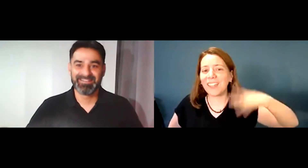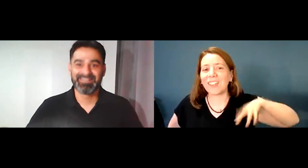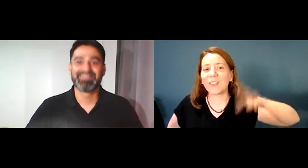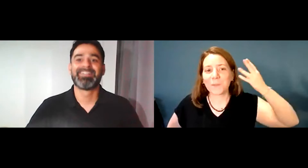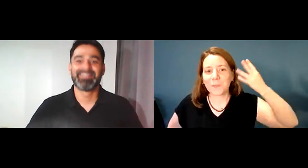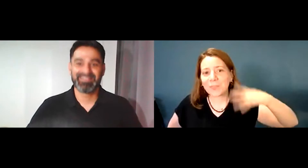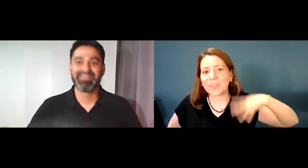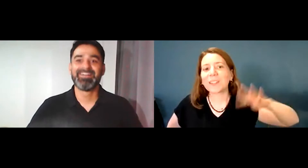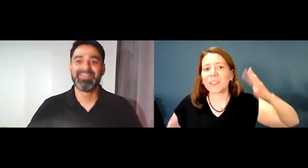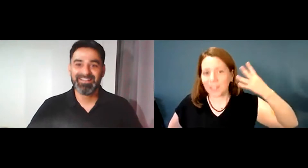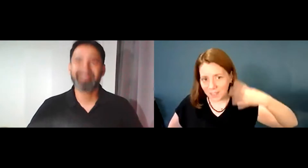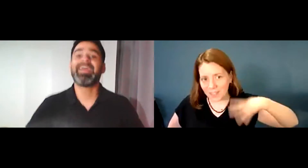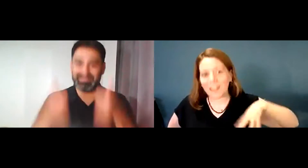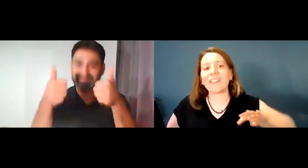va. Ahí va.